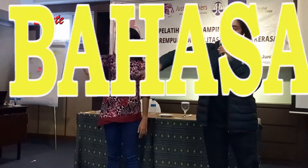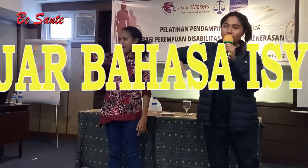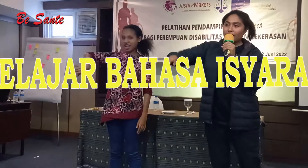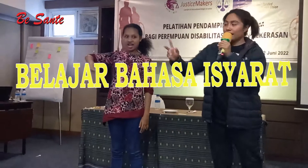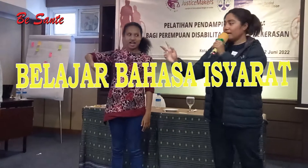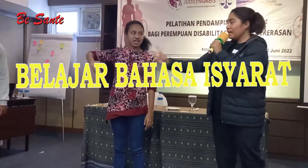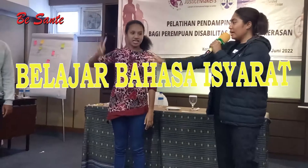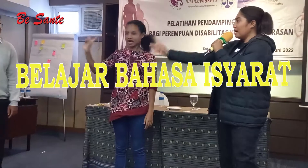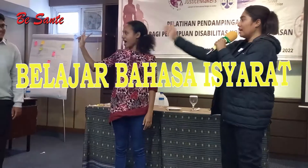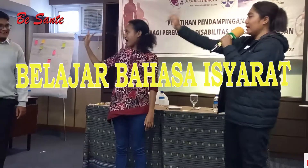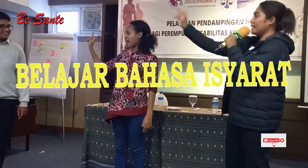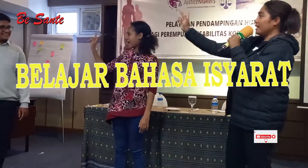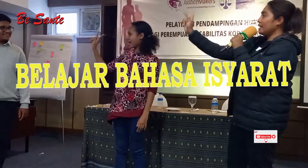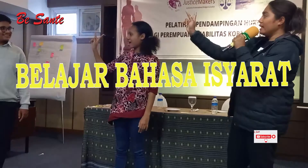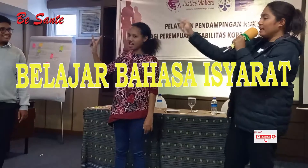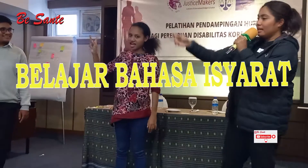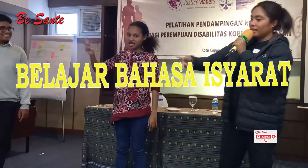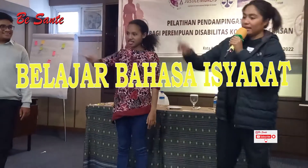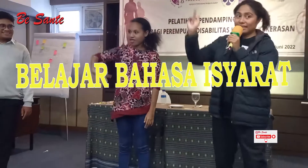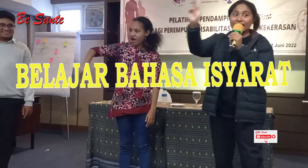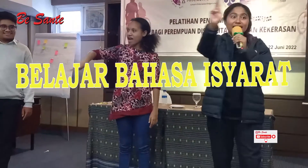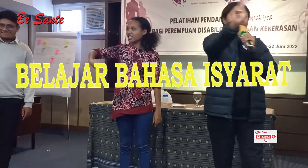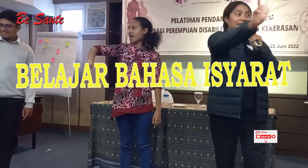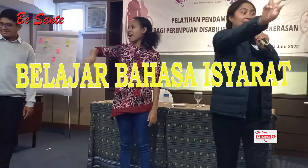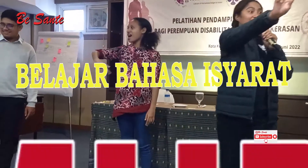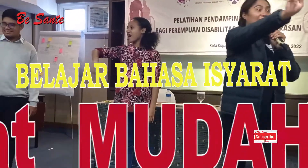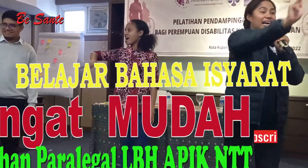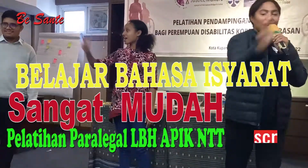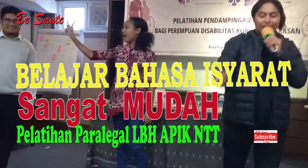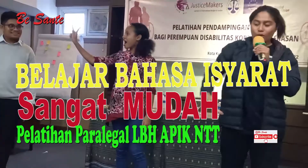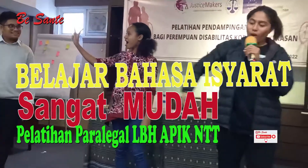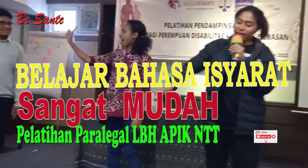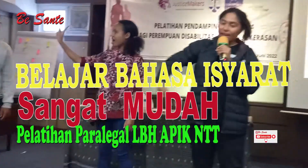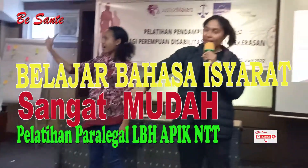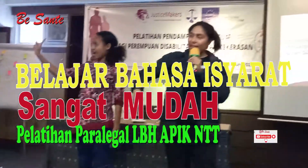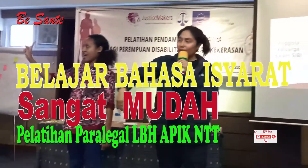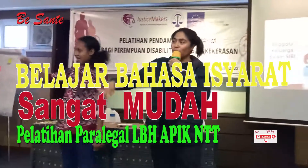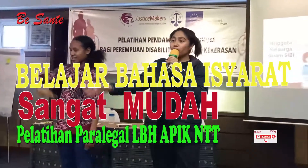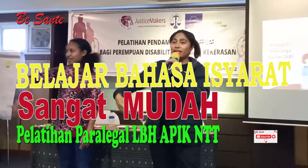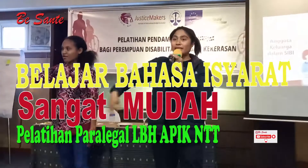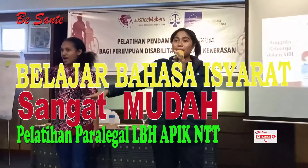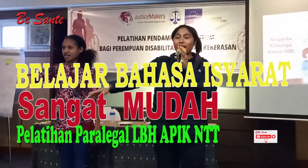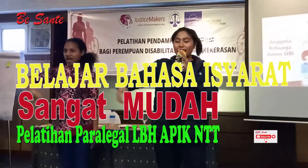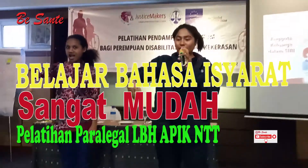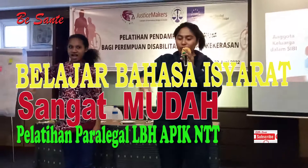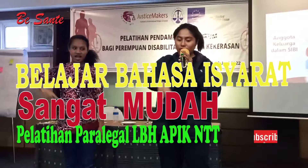keluarga. Ini ini dua jari. Tiga yang ini kak, keluarga. Putar di samping kanan, bukan di